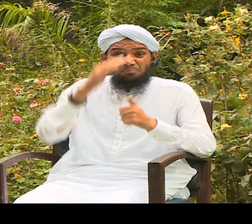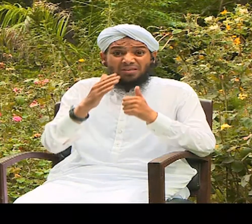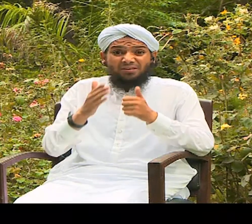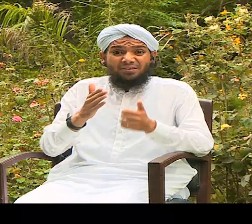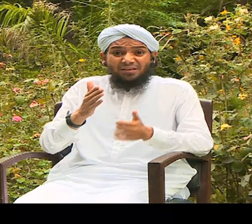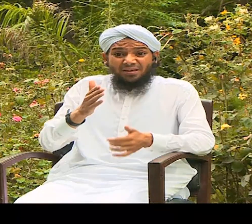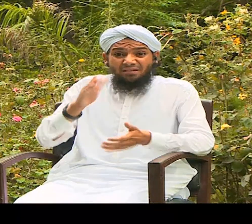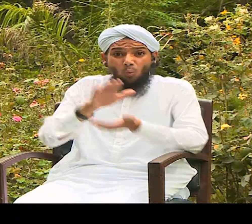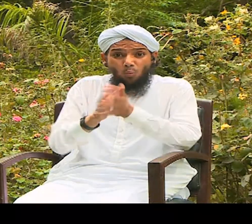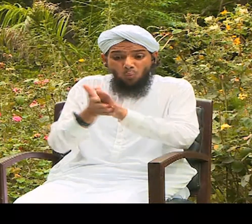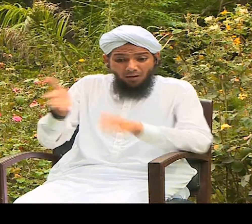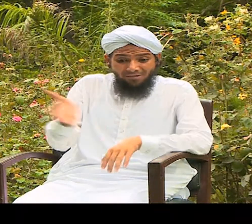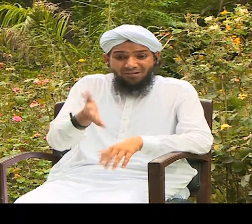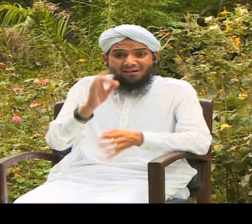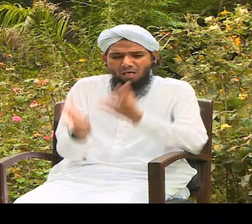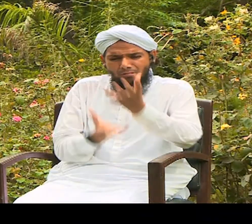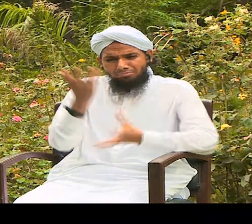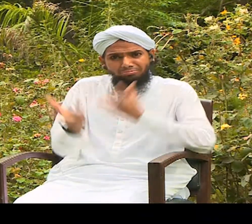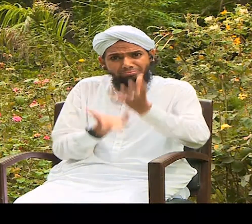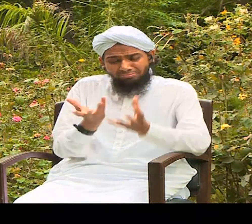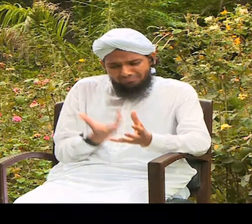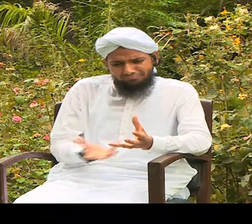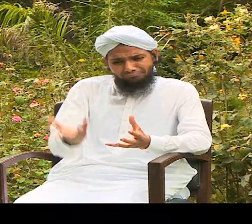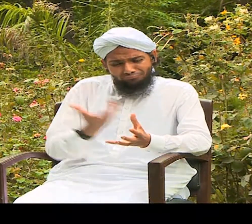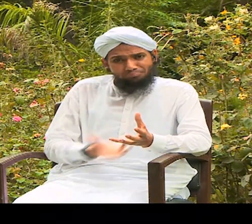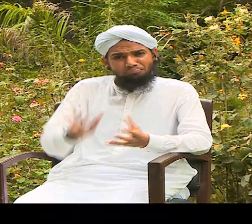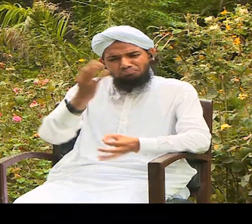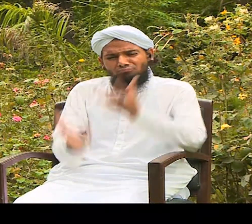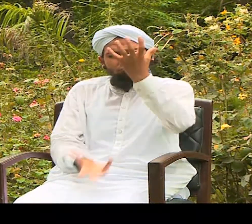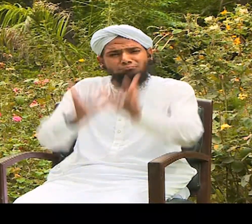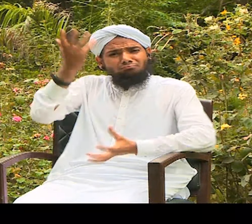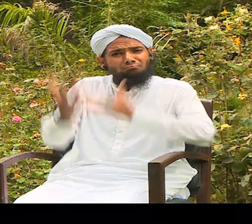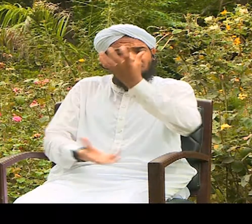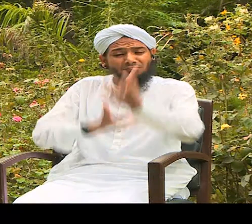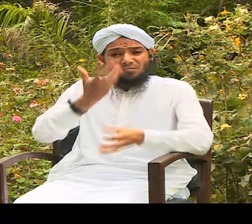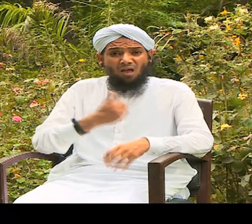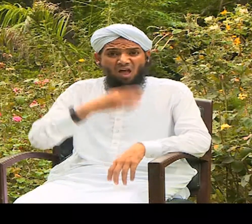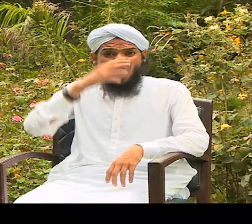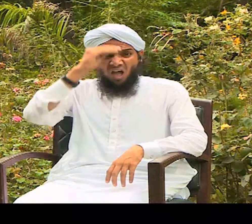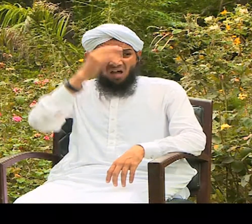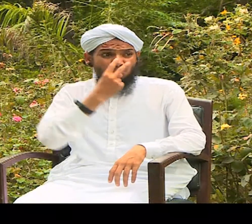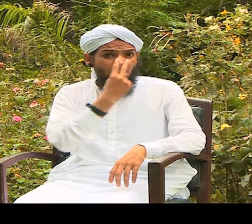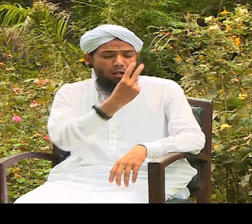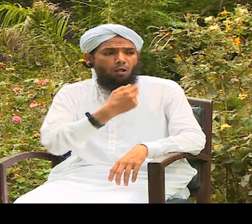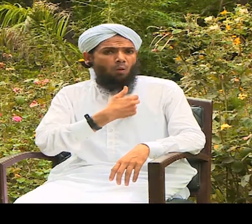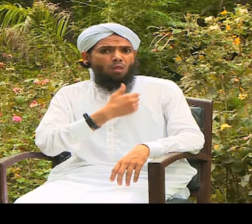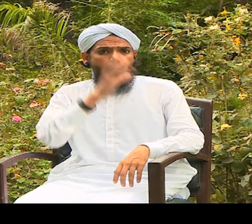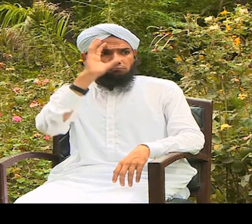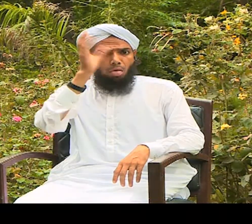میں آگ جلا کر لکڑیاں ڈال رہی تھی اور اس میں خوب آگ بھڑک رہی تھی۔ جب میری والدہ نے مجھے نشے کی حالت